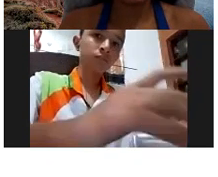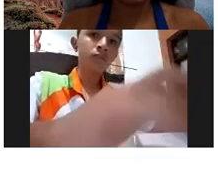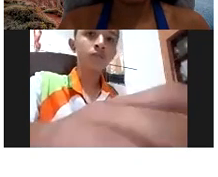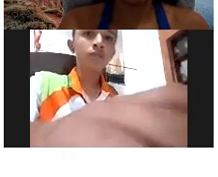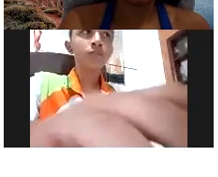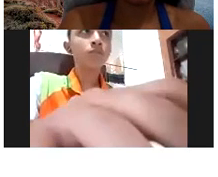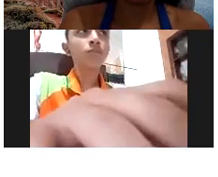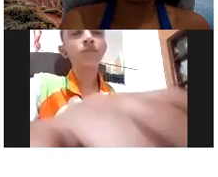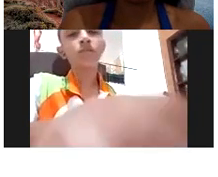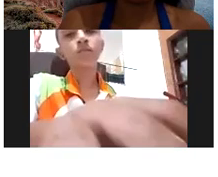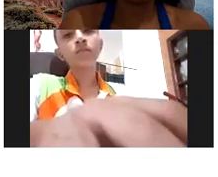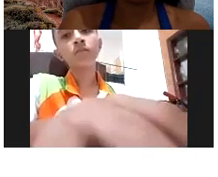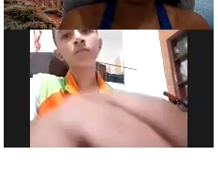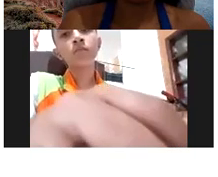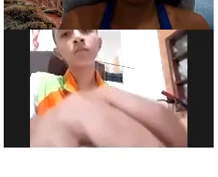e